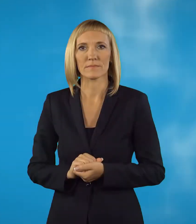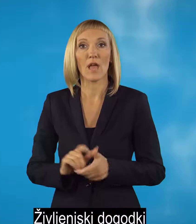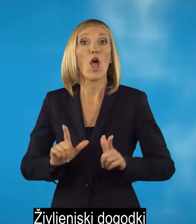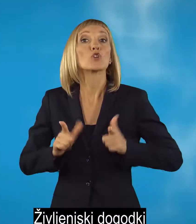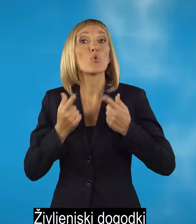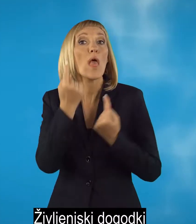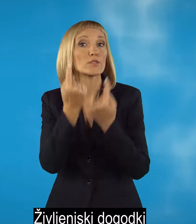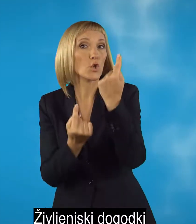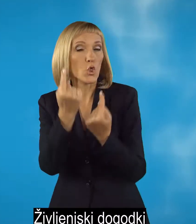Življenjski dogodki.